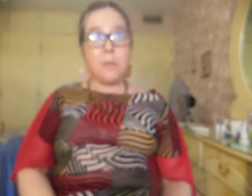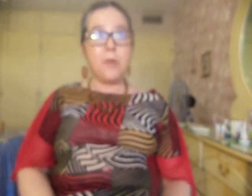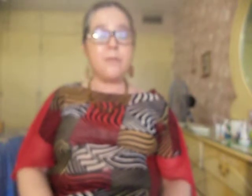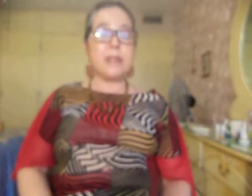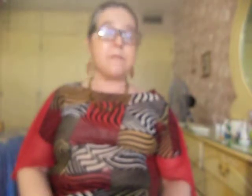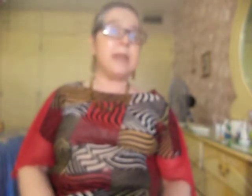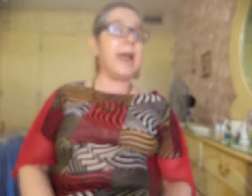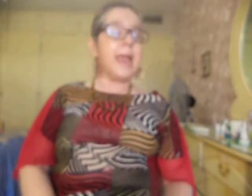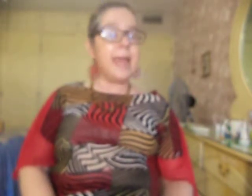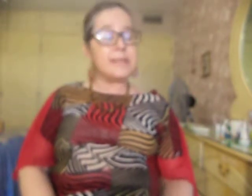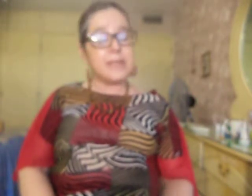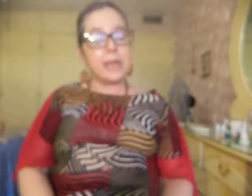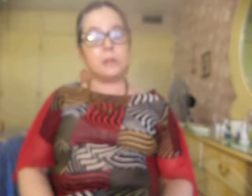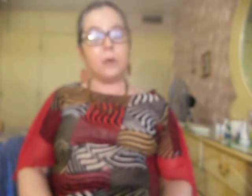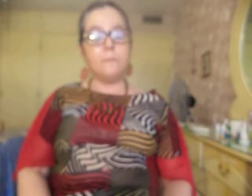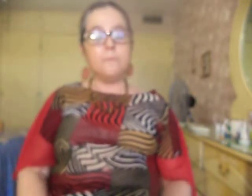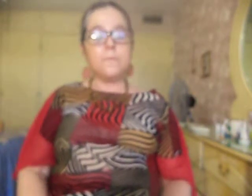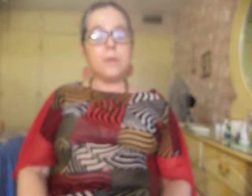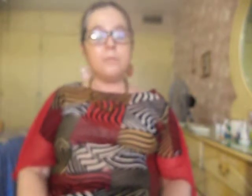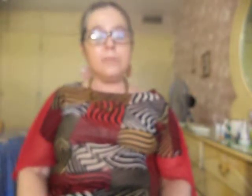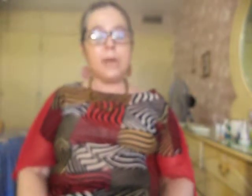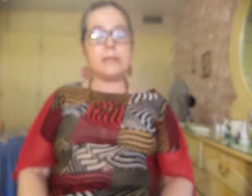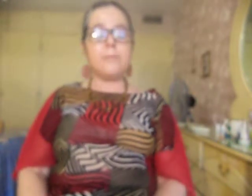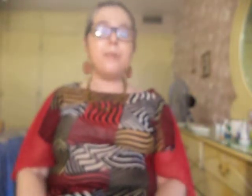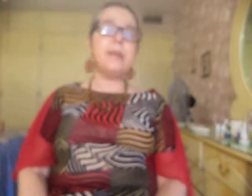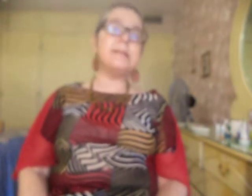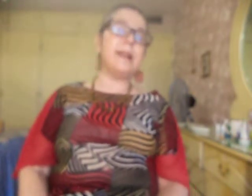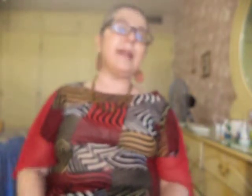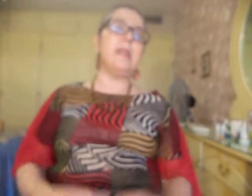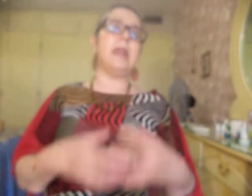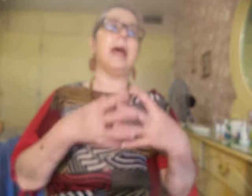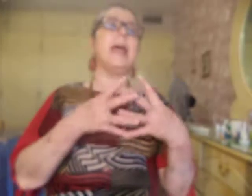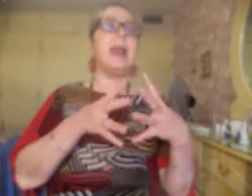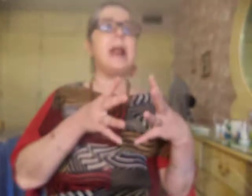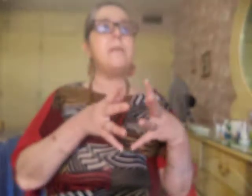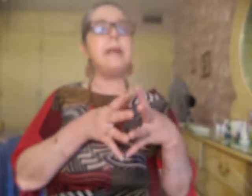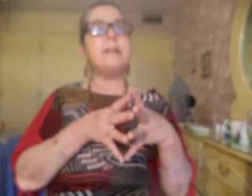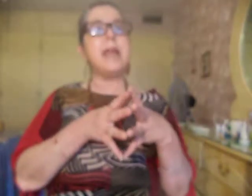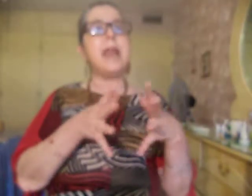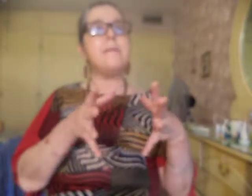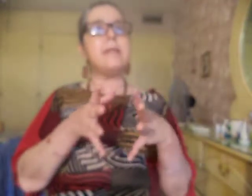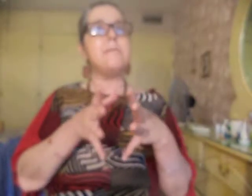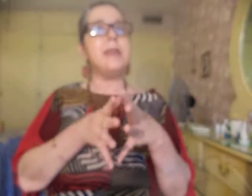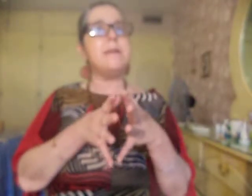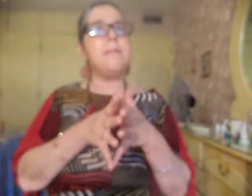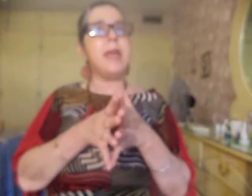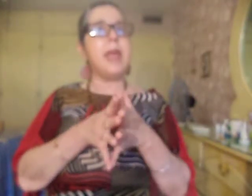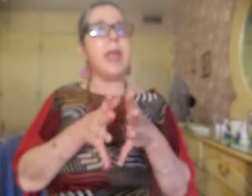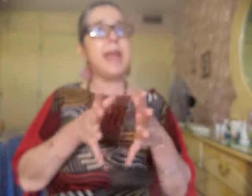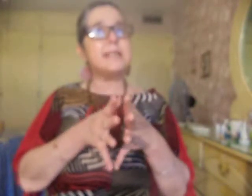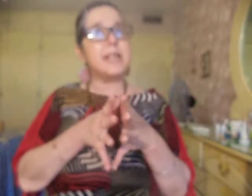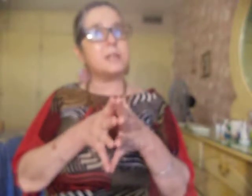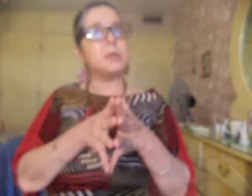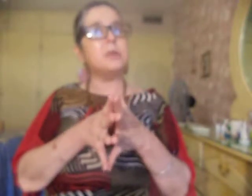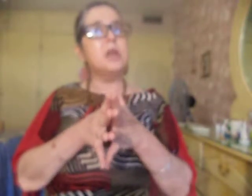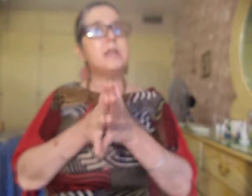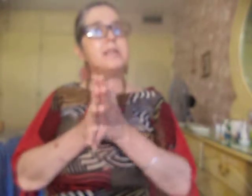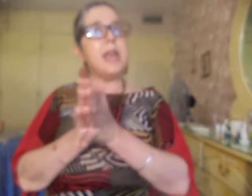de vitamina en exceso puede ser dañina. Generalmente la vitamina B, el exceso, se